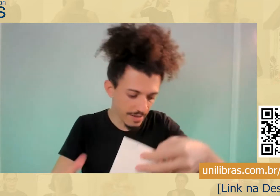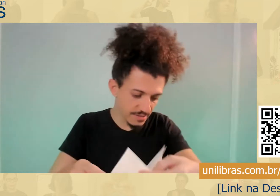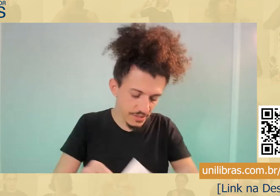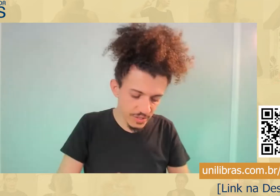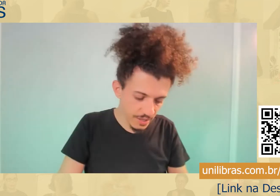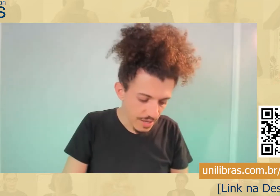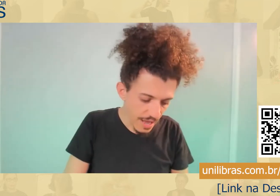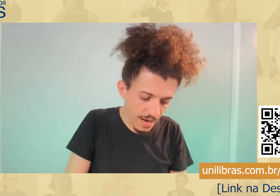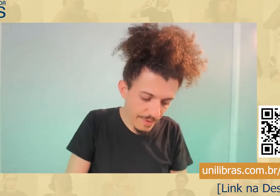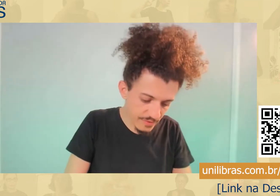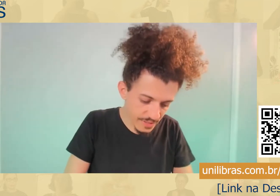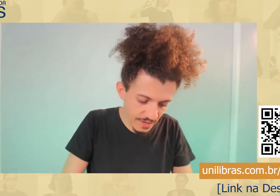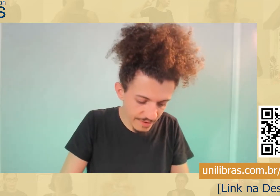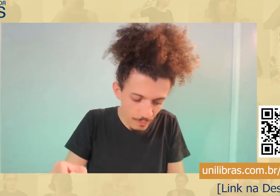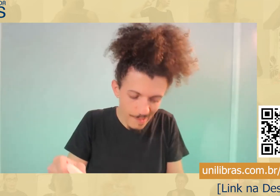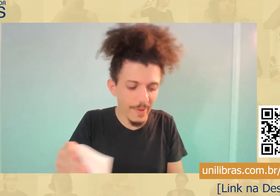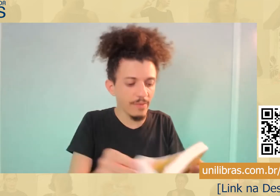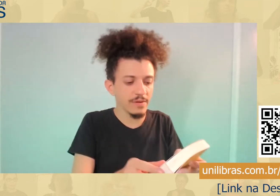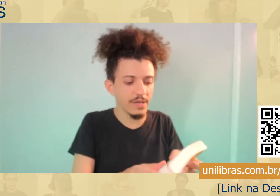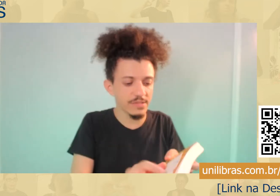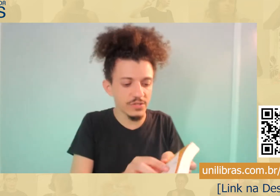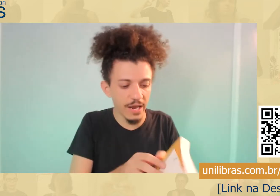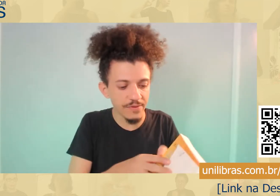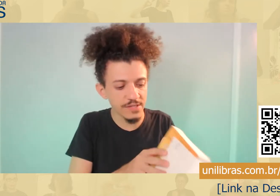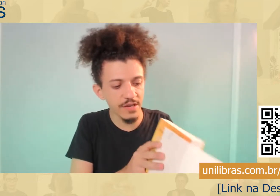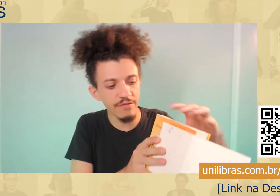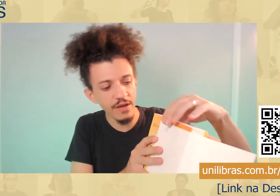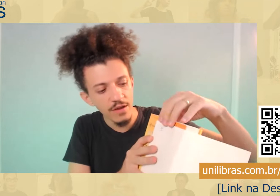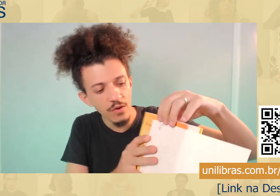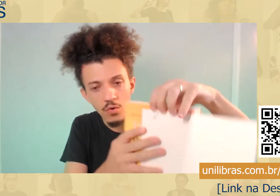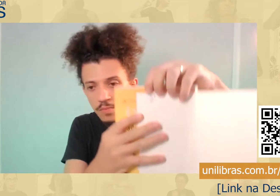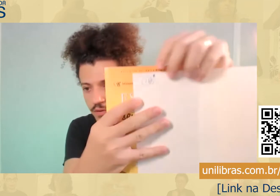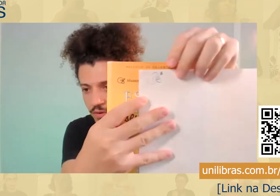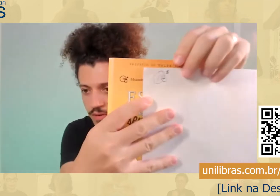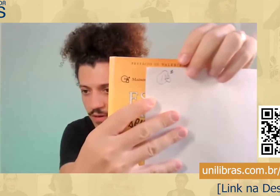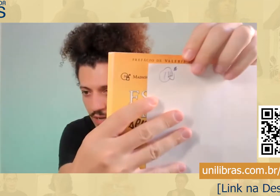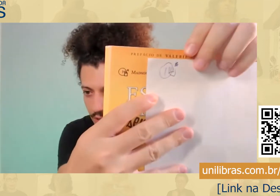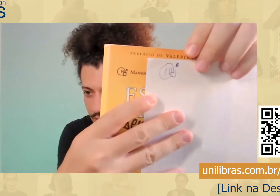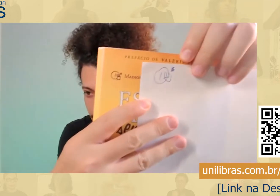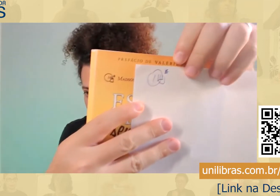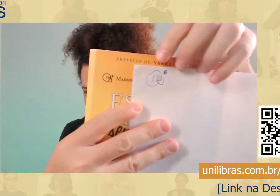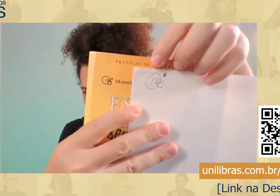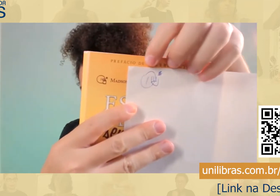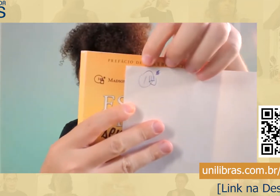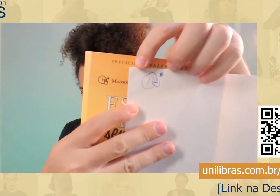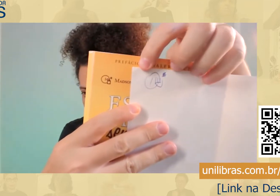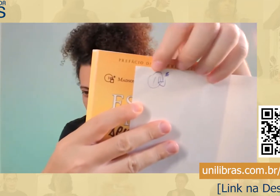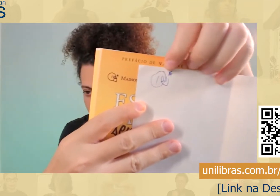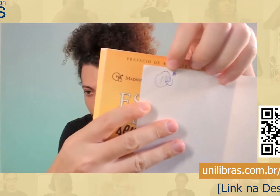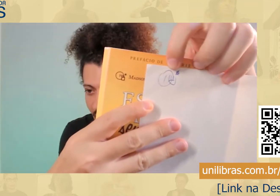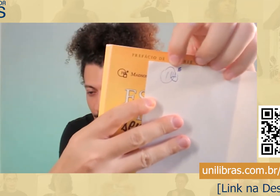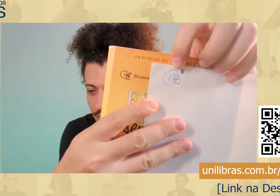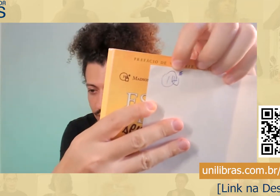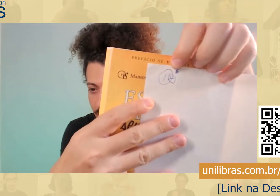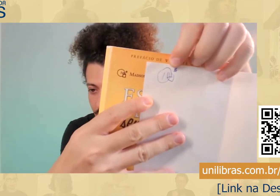Então, existe ela para você escrever no papel e existe ela para você escrever no computador, lado a lado aqui. Obviamente, no